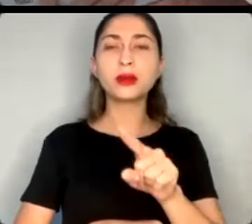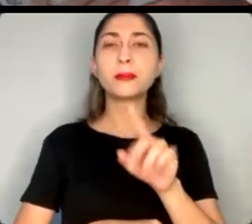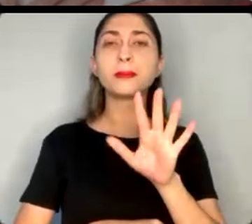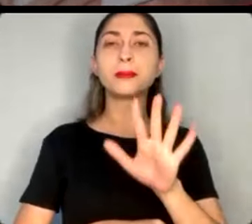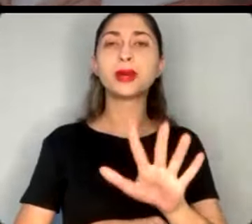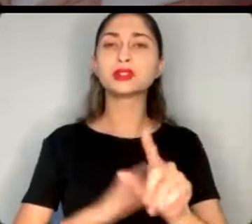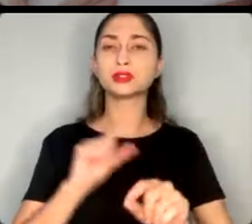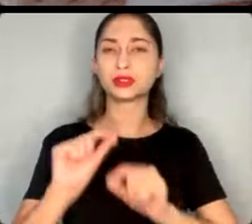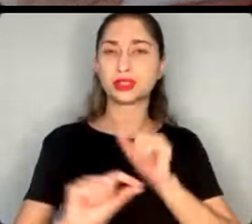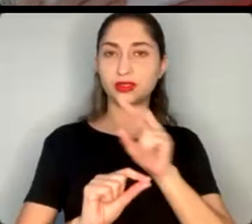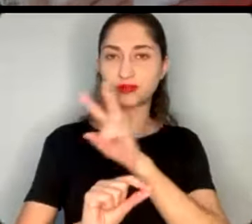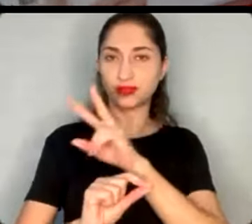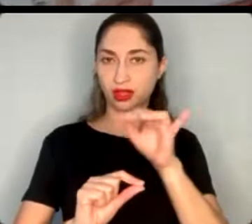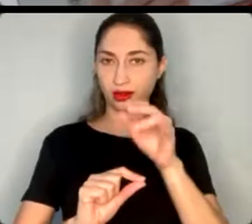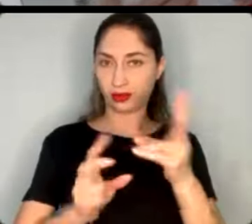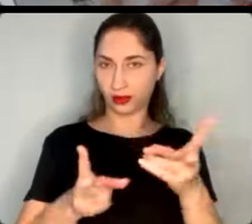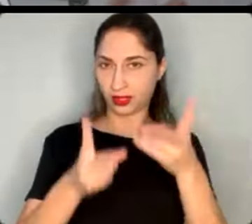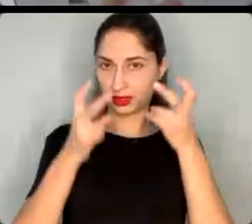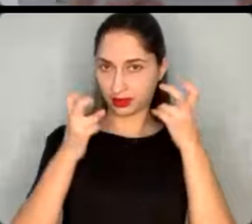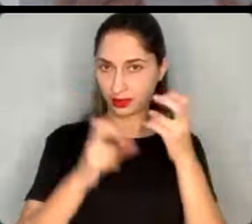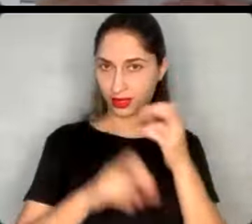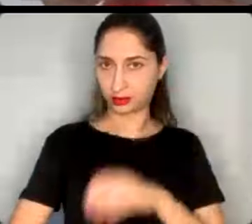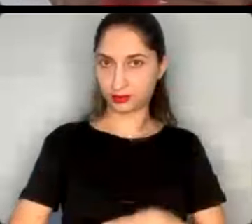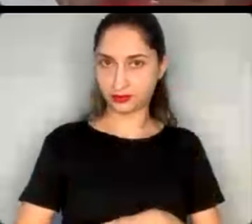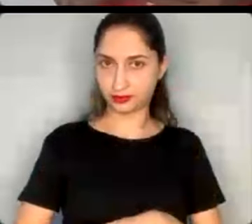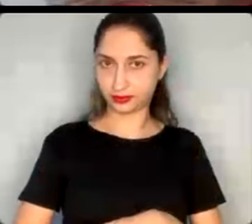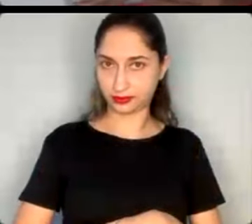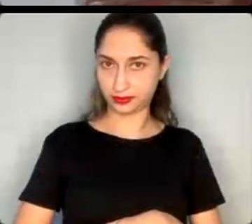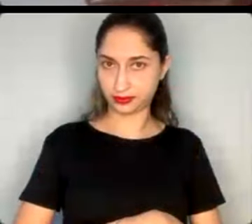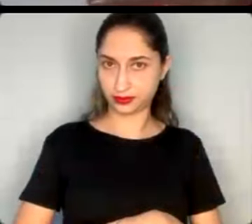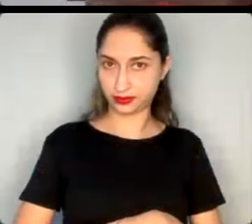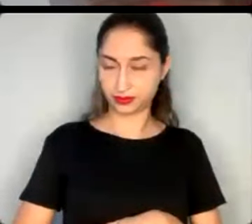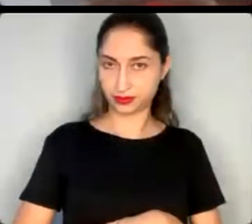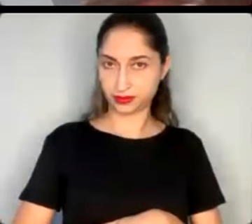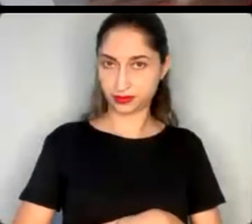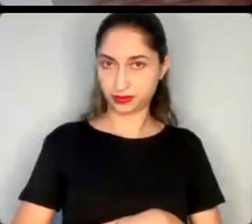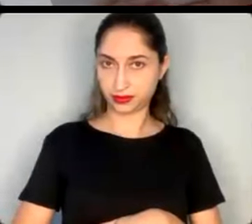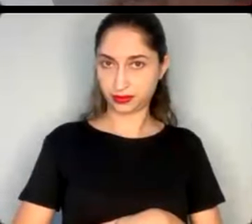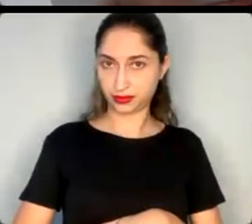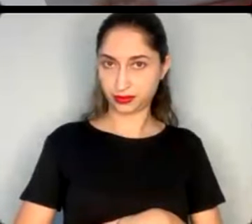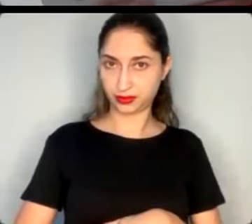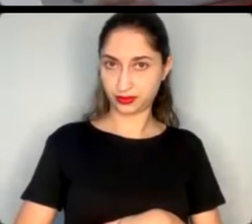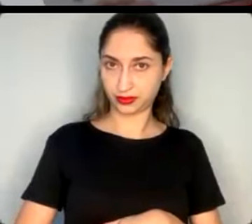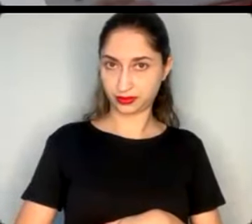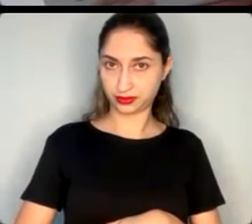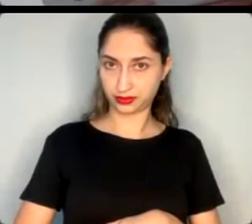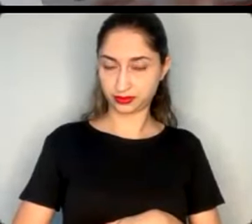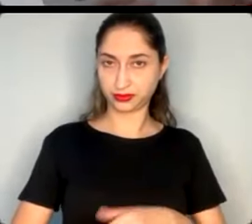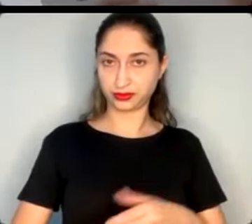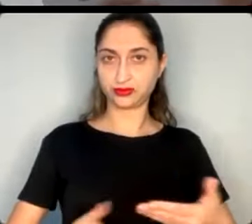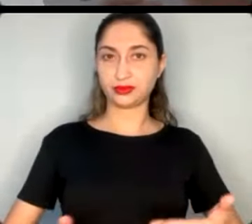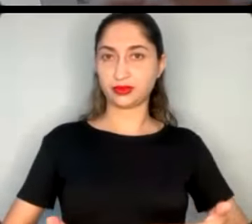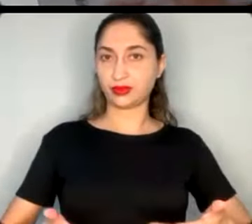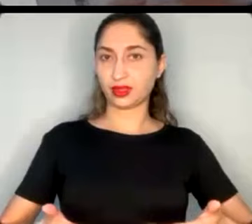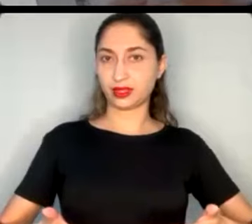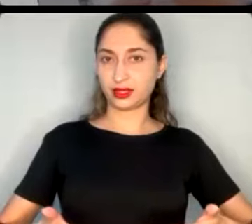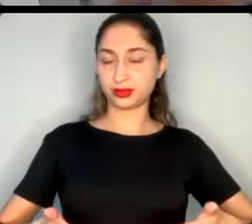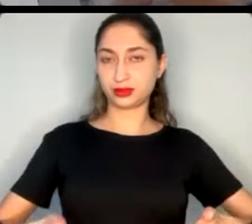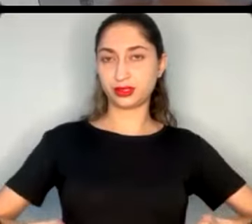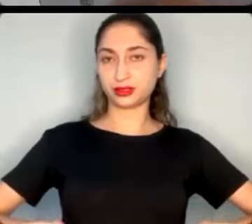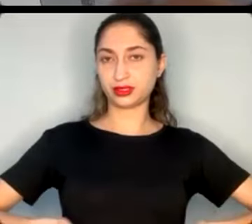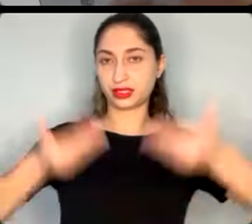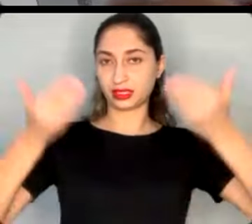nos mostrar, né? A parte superior da caixa torácica, as 2